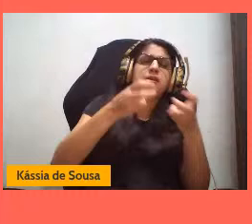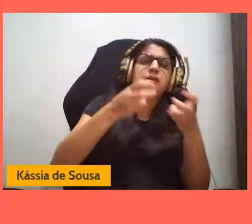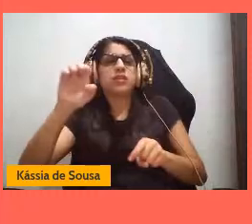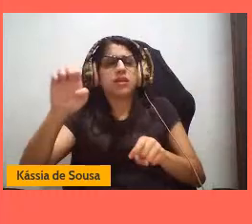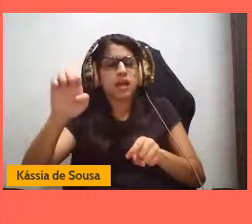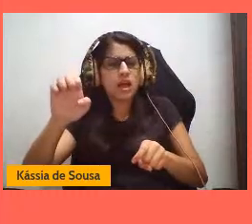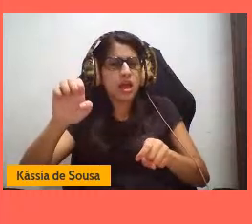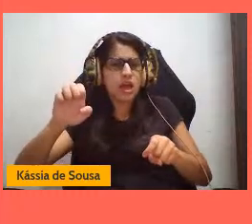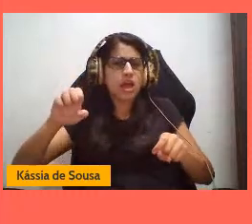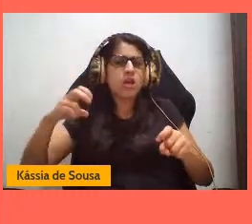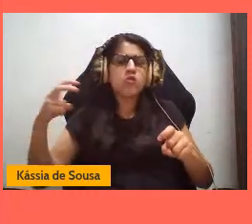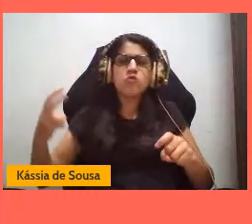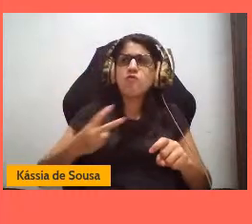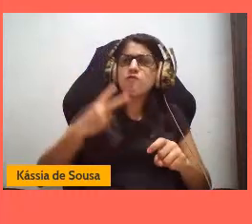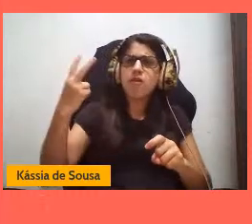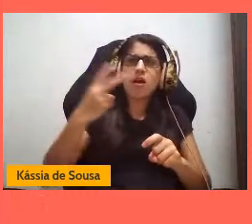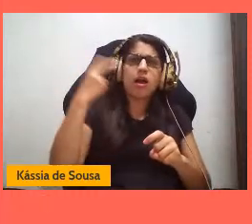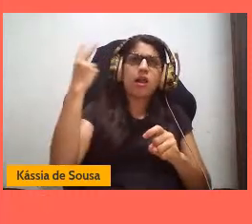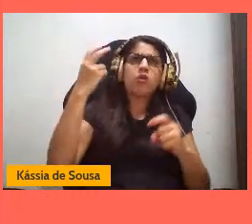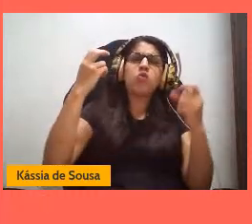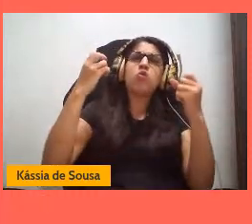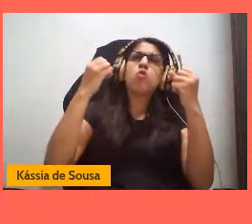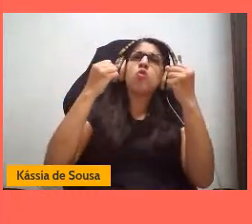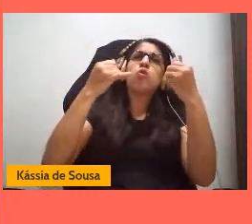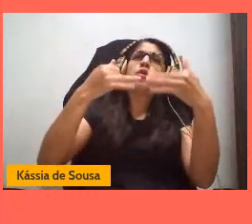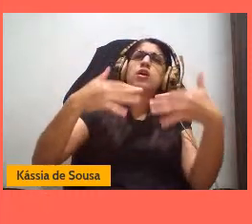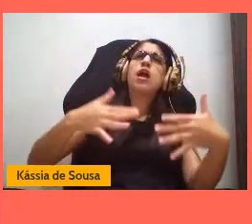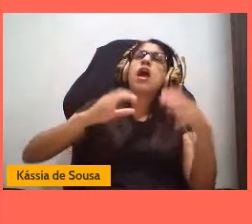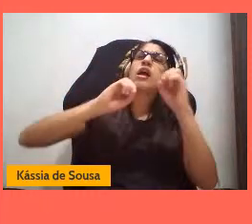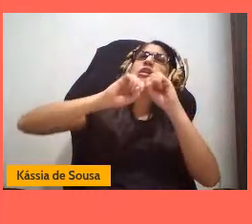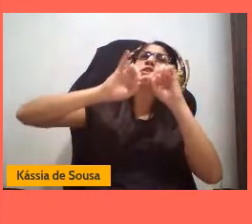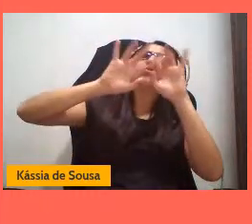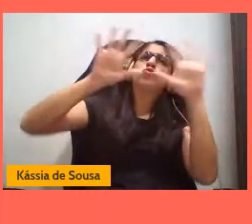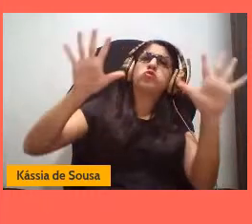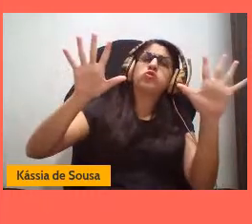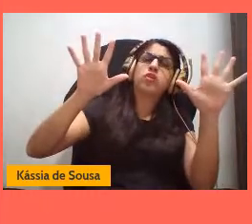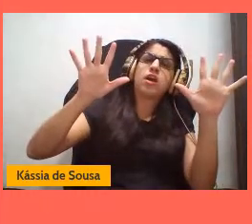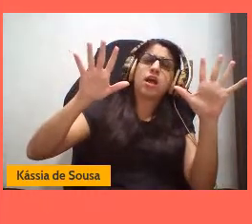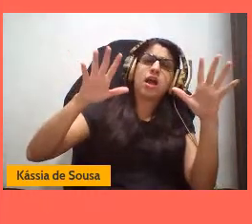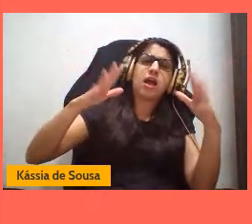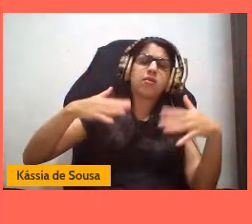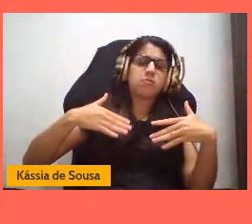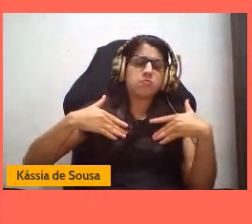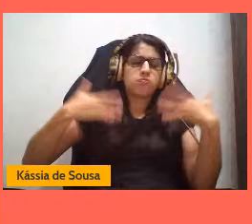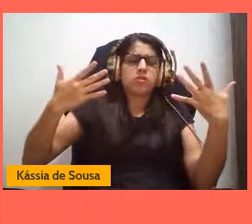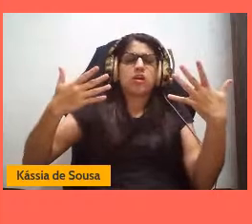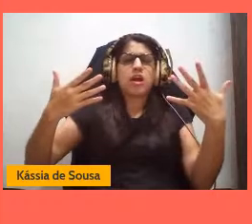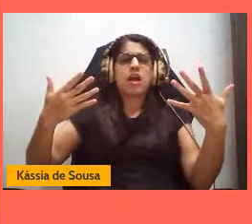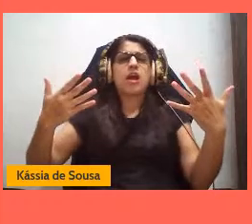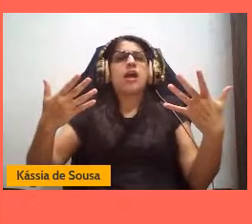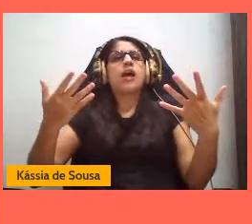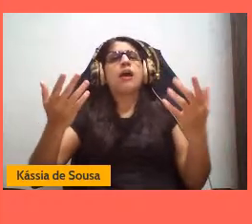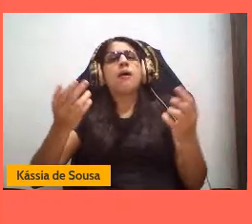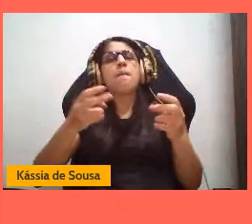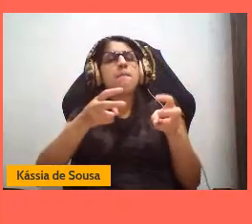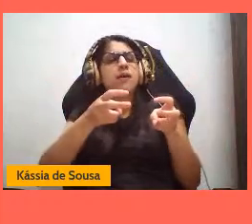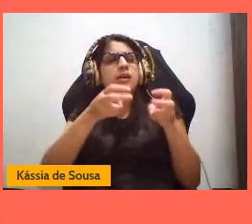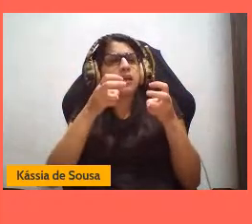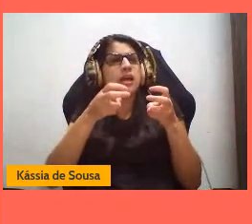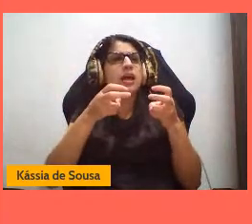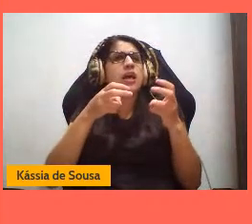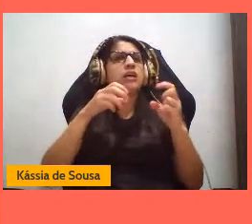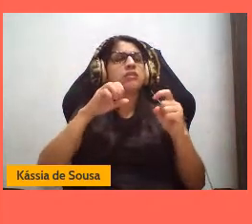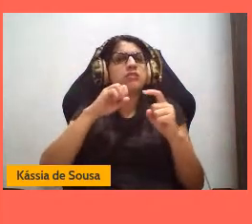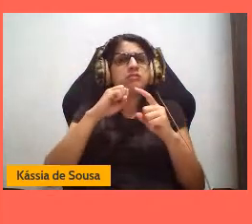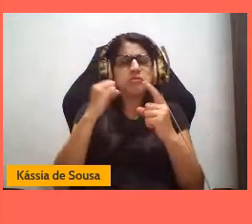a transparecer, do que isso despertou, né, essa perspectiva acadêmica, social, de inserção social, tantas